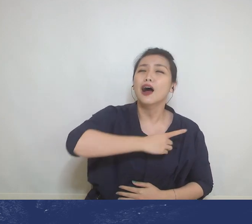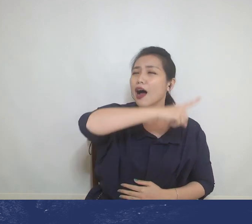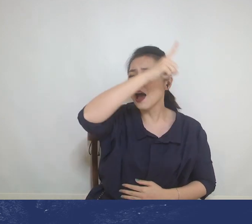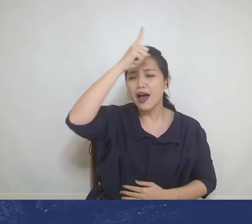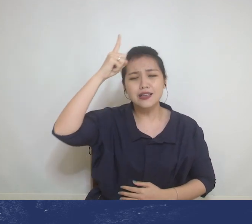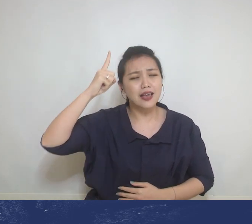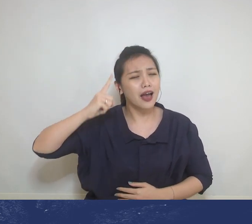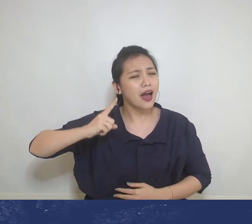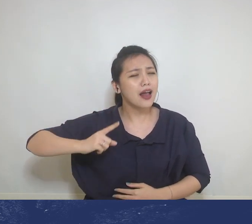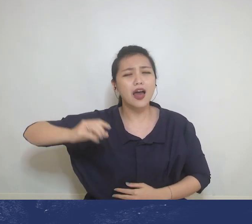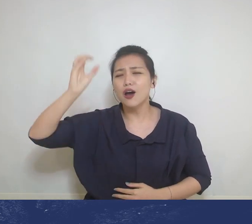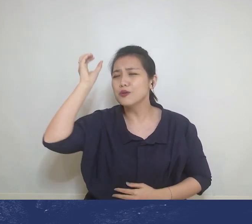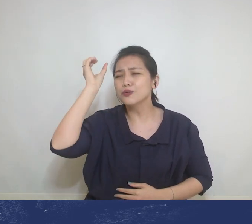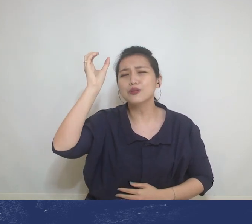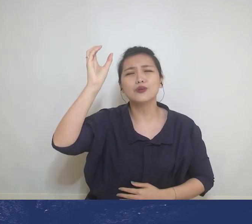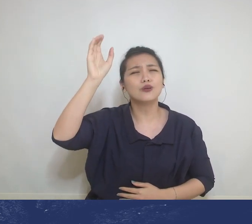Hidup kami